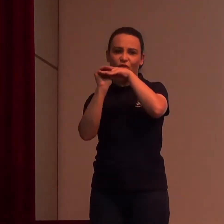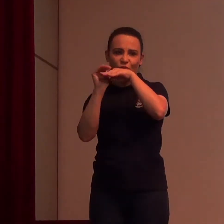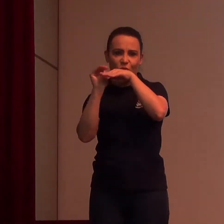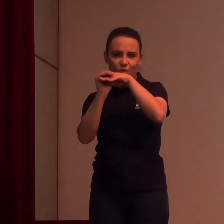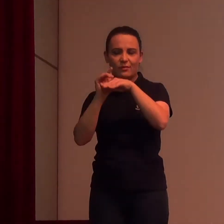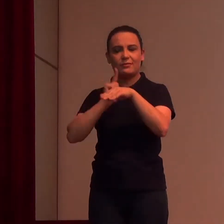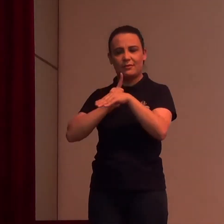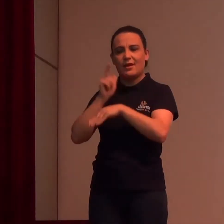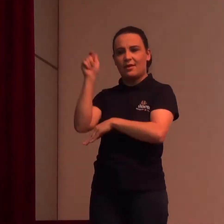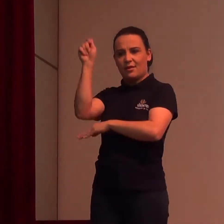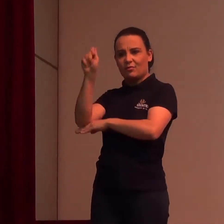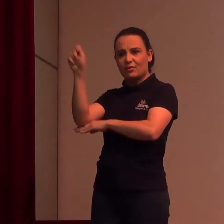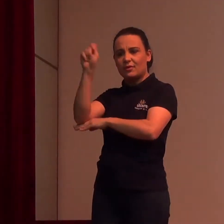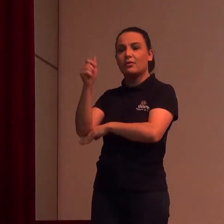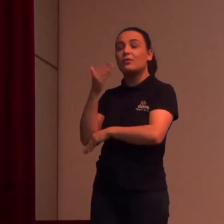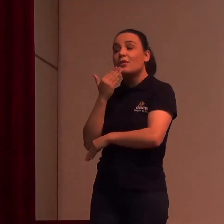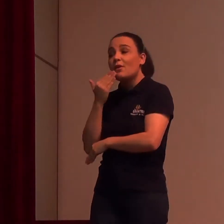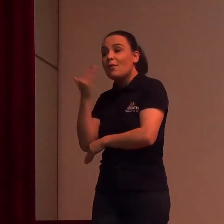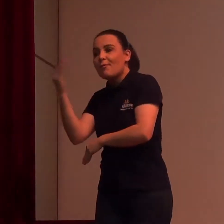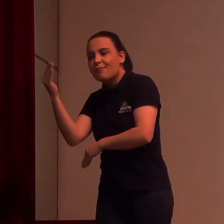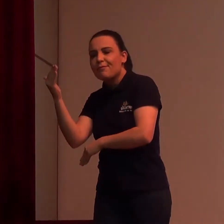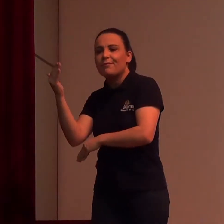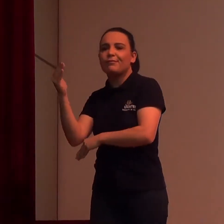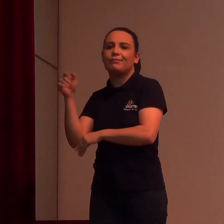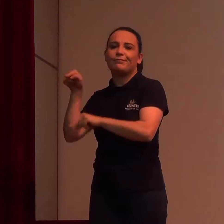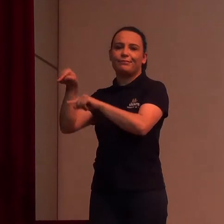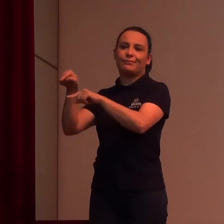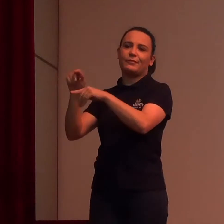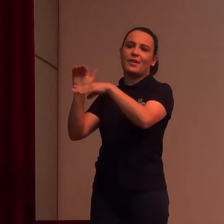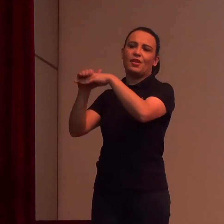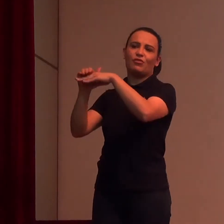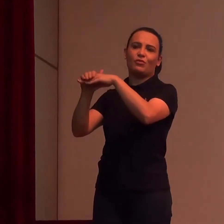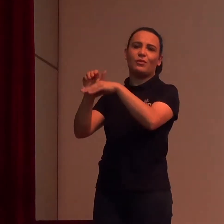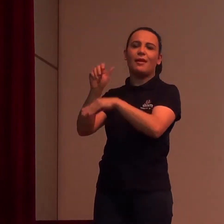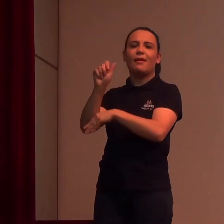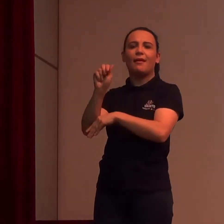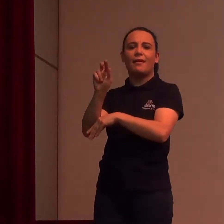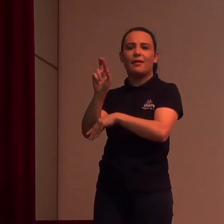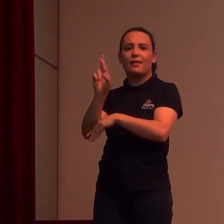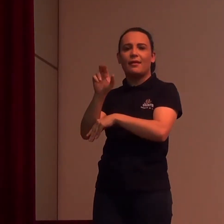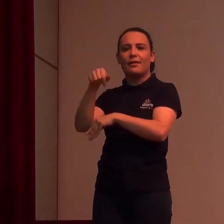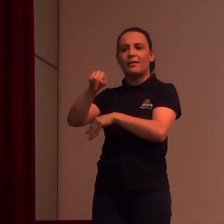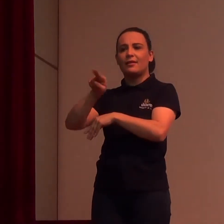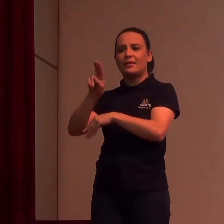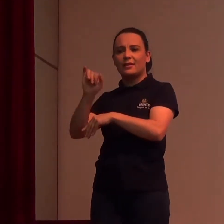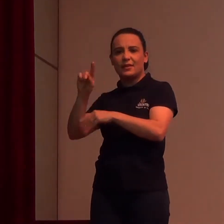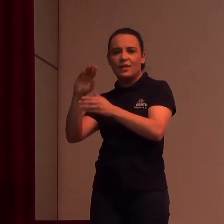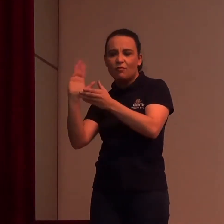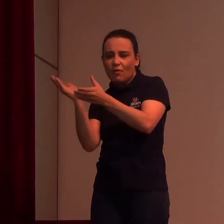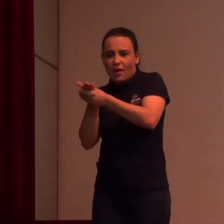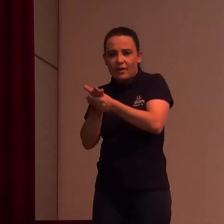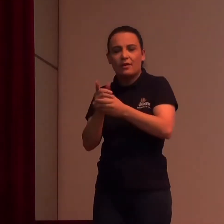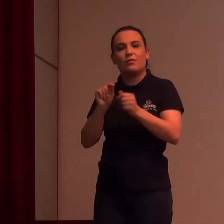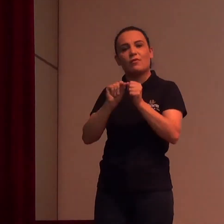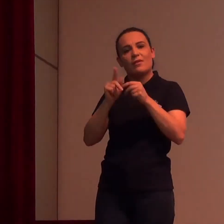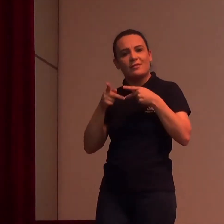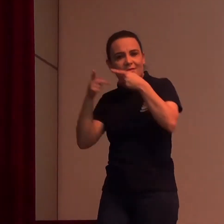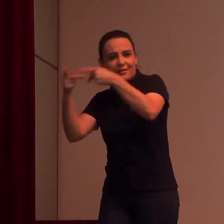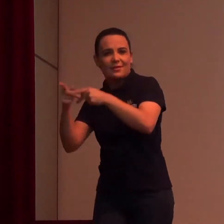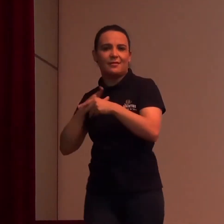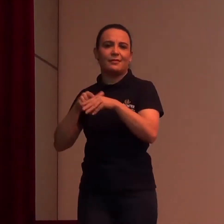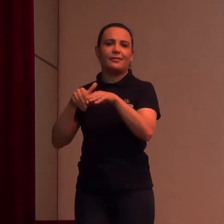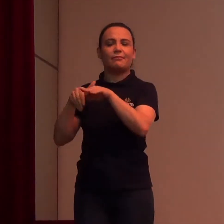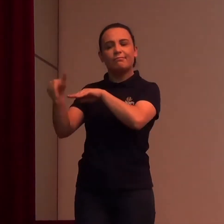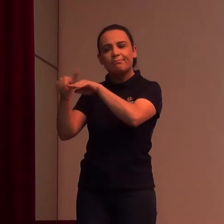gente pede o arquivo, né, para as editoras, e aproveita a oportunidade para fazer uma visita, uma